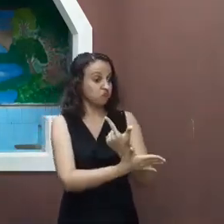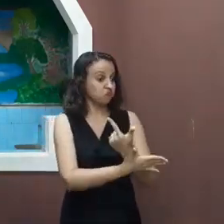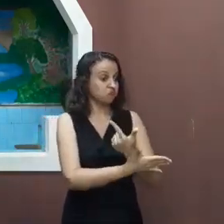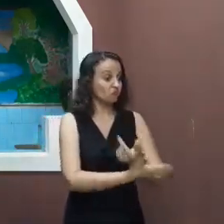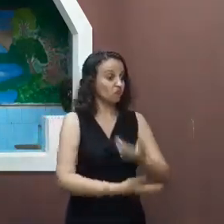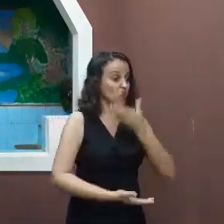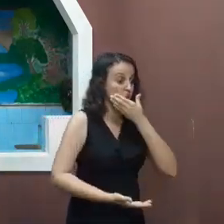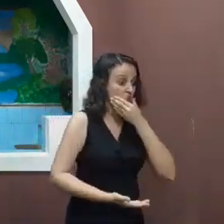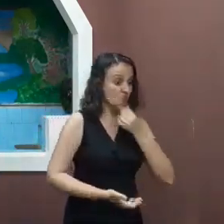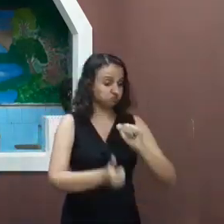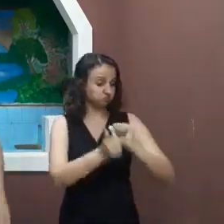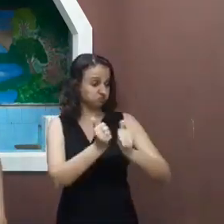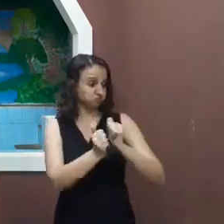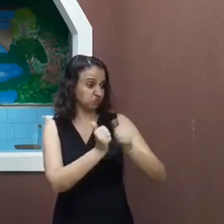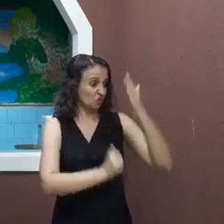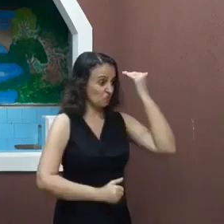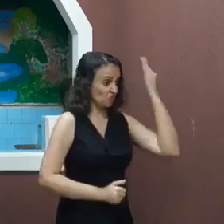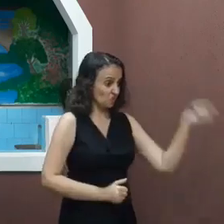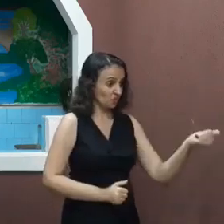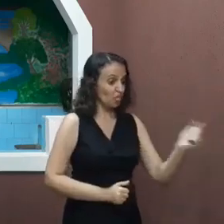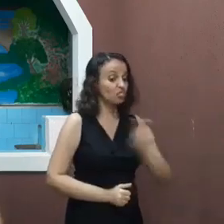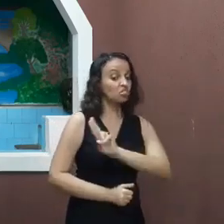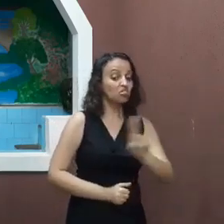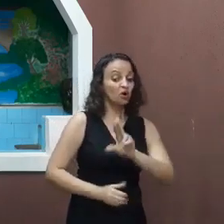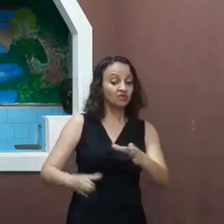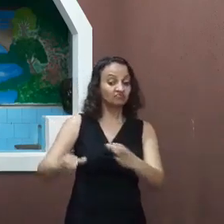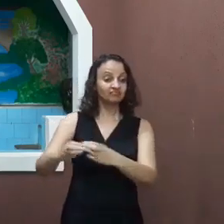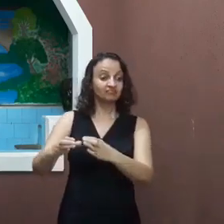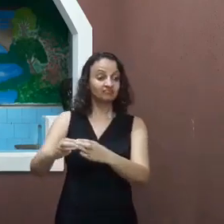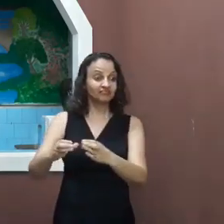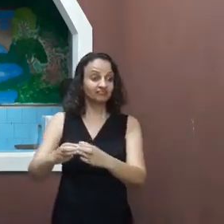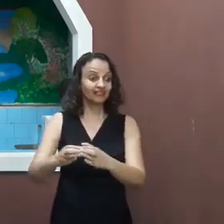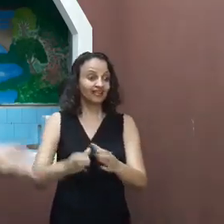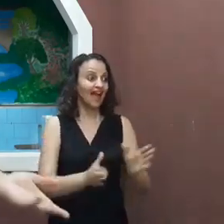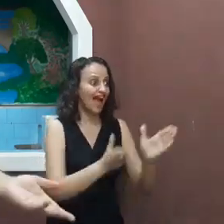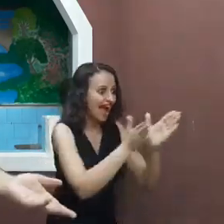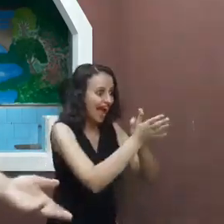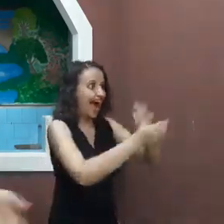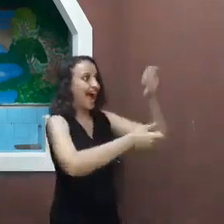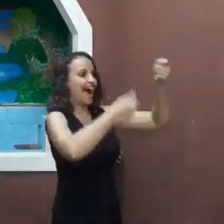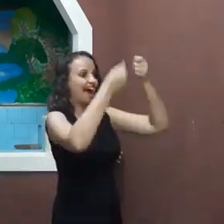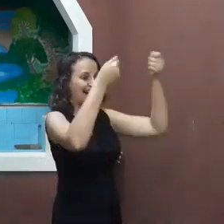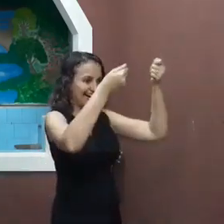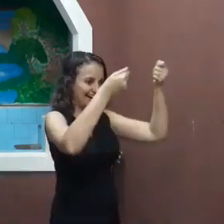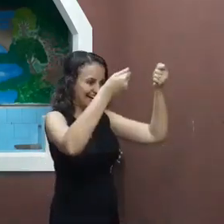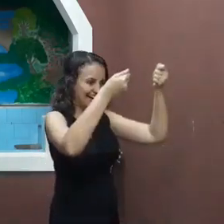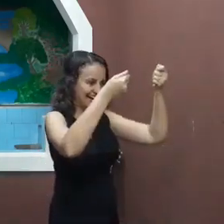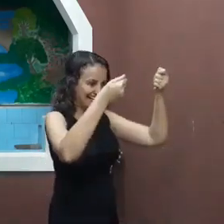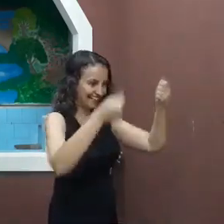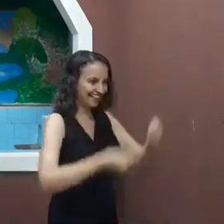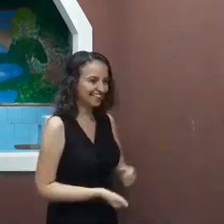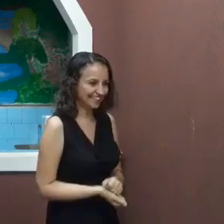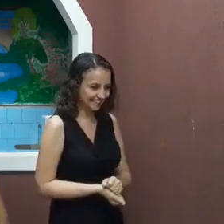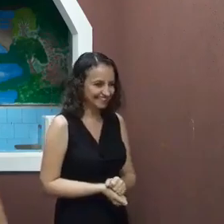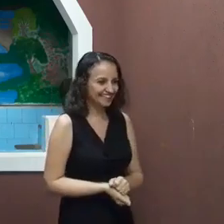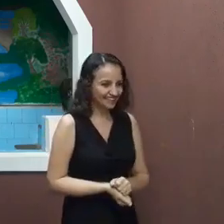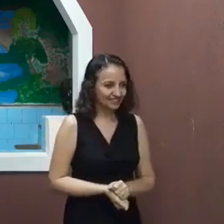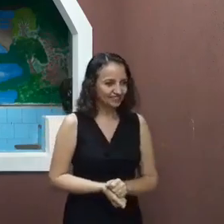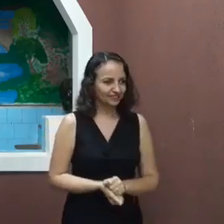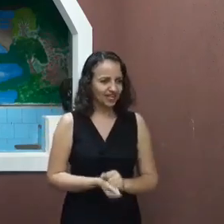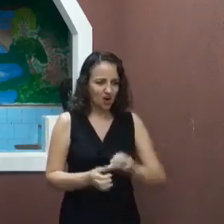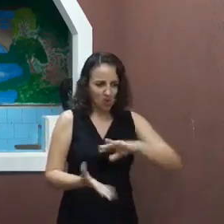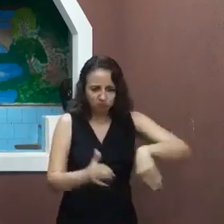jogador bom. Qual o nome que ele colocou no time? Aleluia. Fala o nome forte. Aleluia. Então pensa,